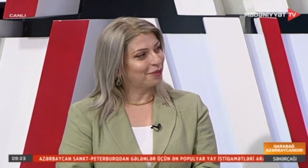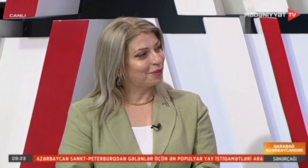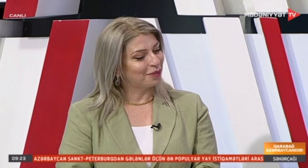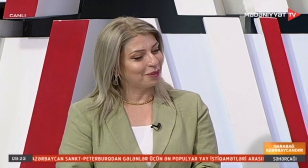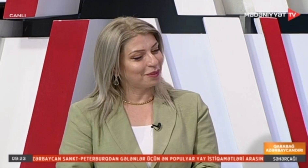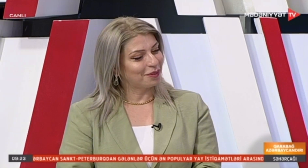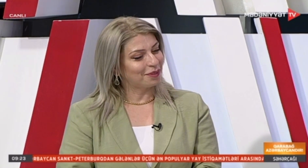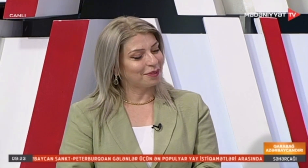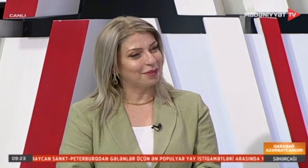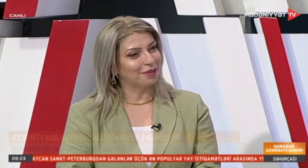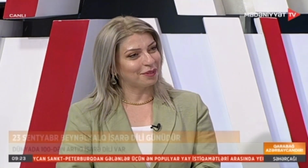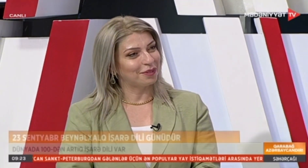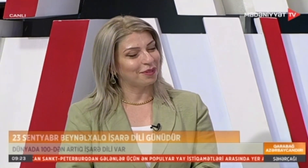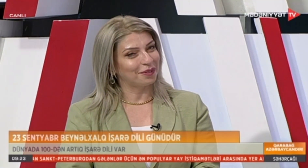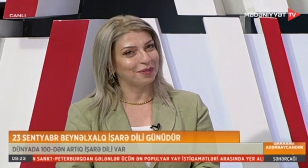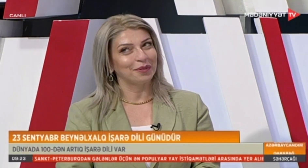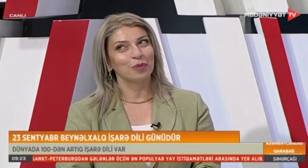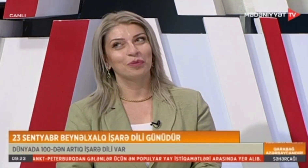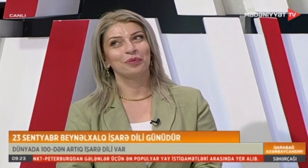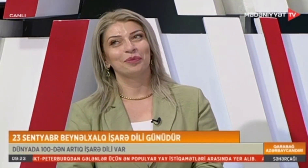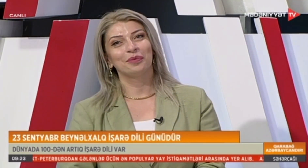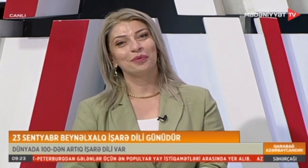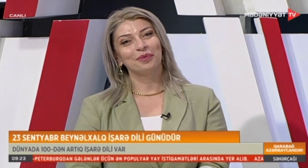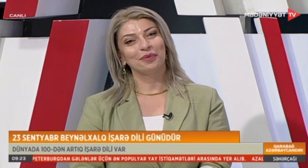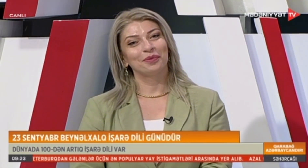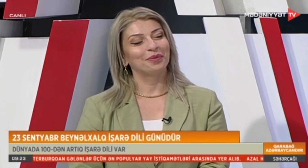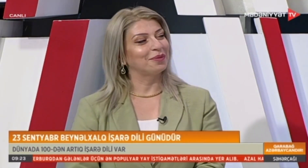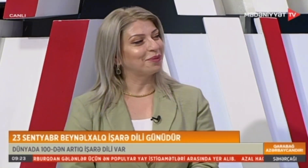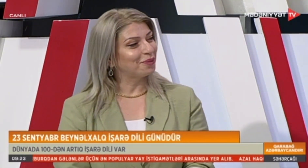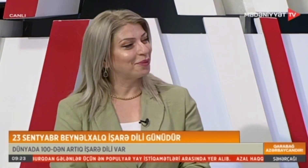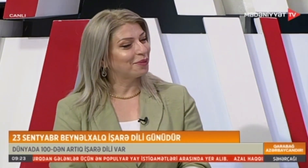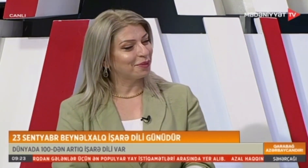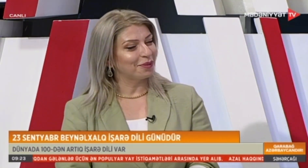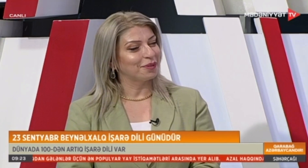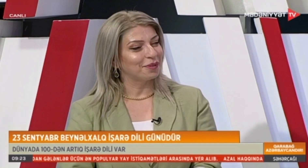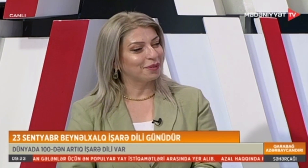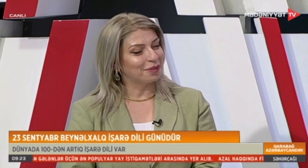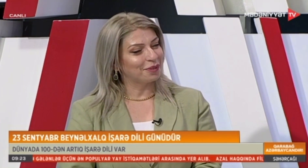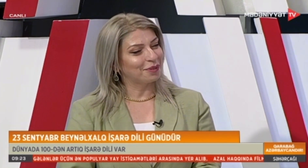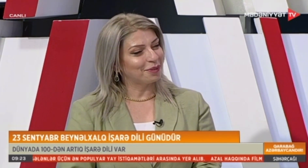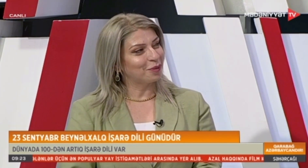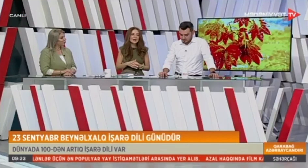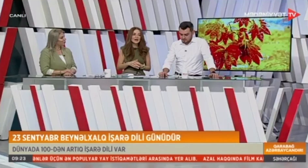İnternat Məktəbinin, 3 nömrəli Respublika Xüsusi İnternat Məktəbi müəllimi Surda Pedagog Günel Kərimova bölüşdü və